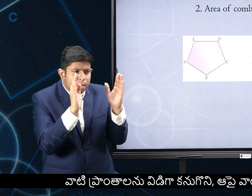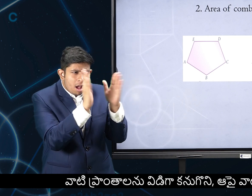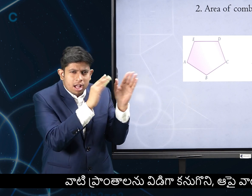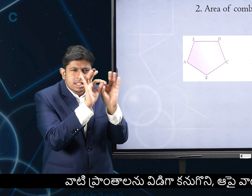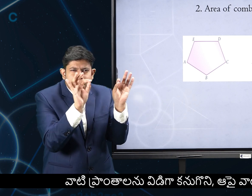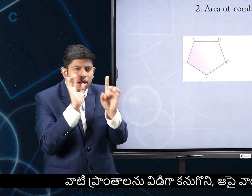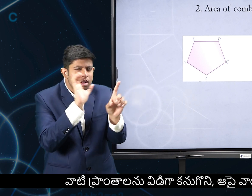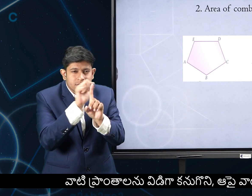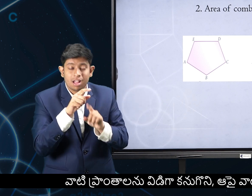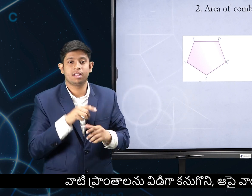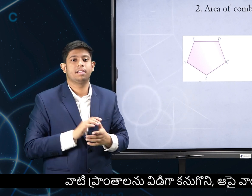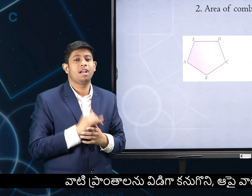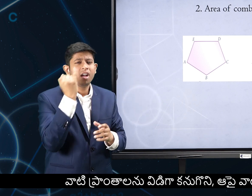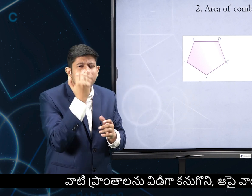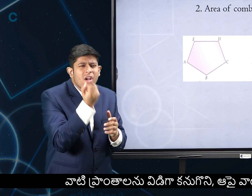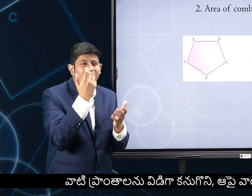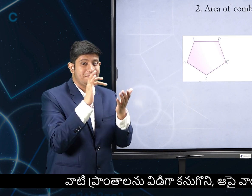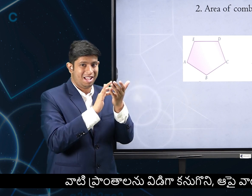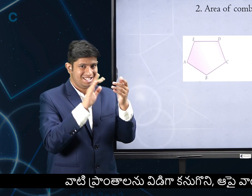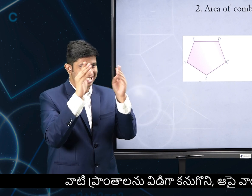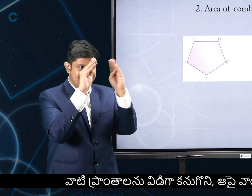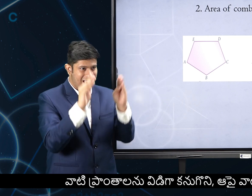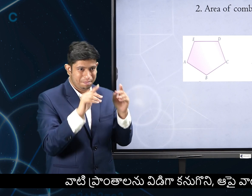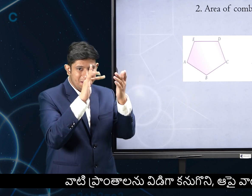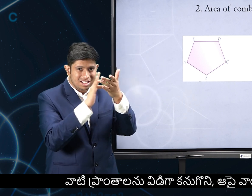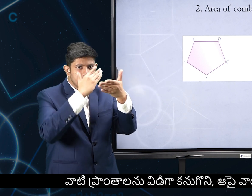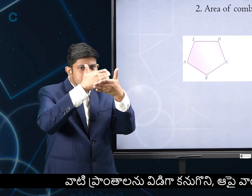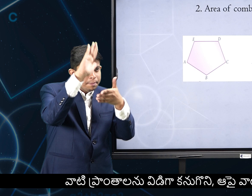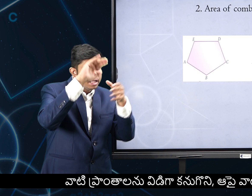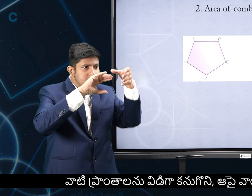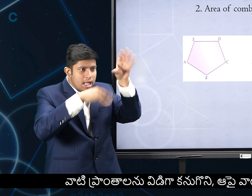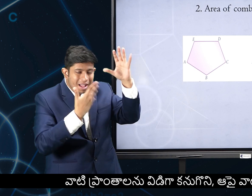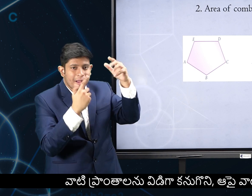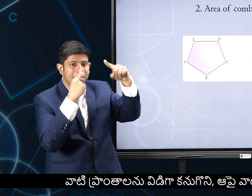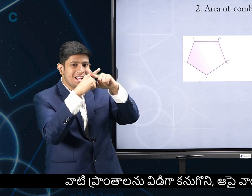వాటి ప్రాంతాలను విడిగా కనుగొని ఆపై వాటిని జోడించాలి.